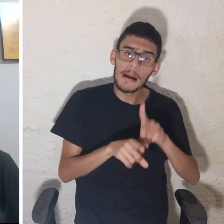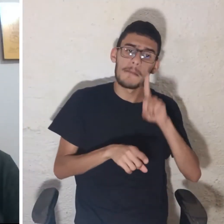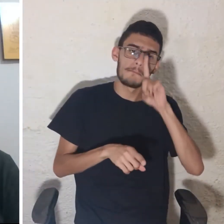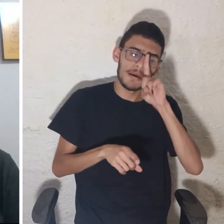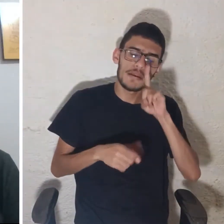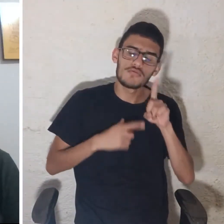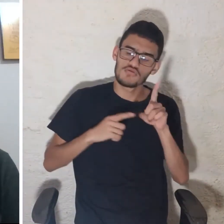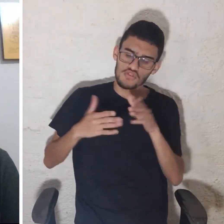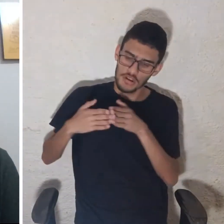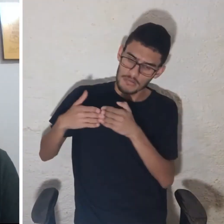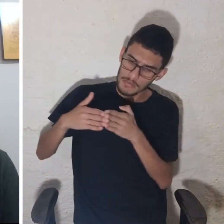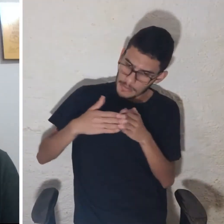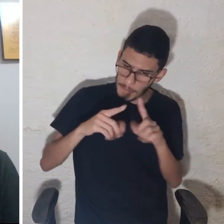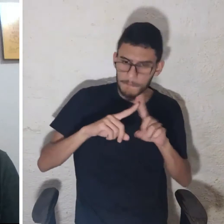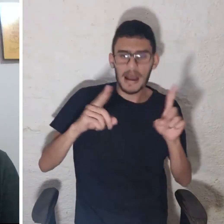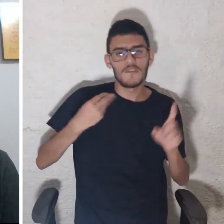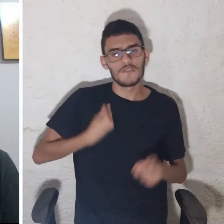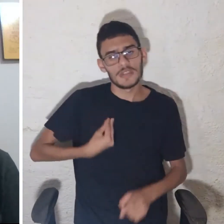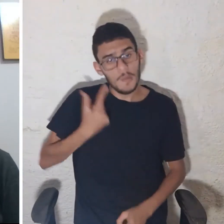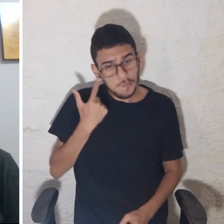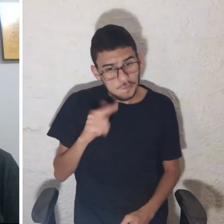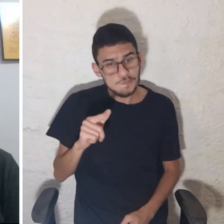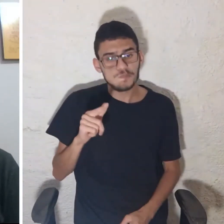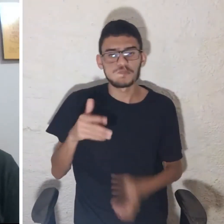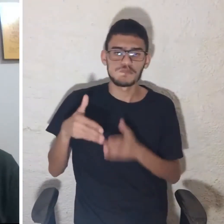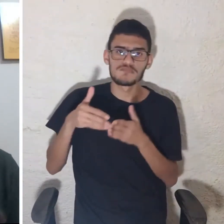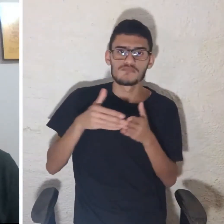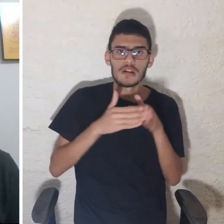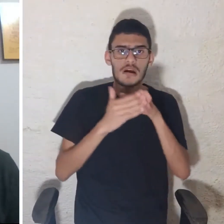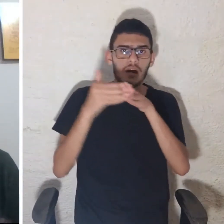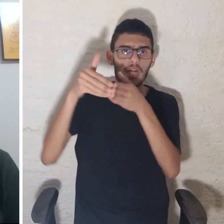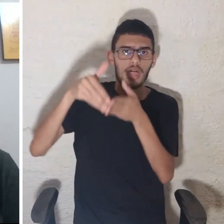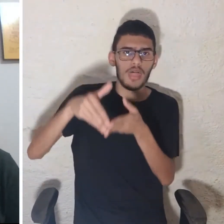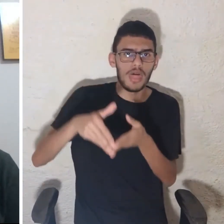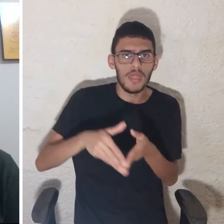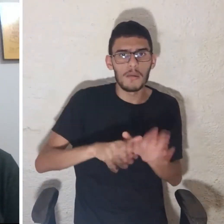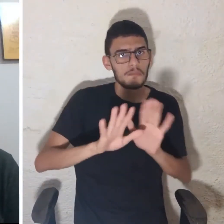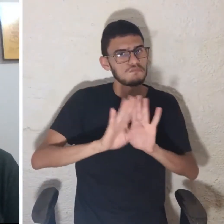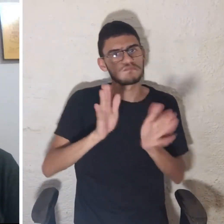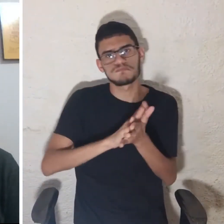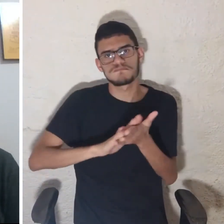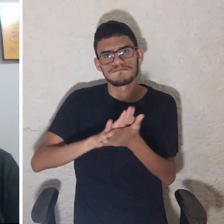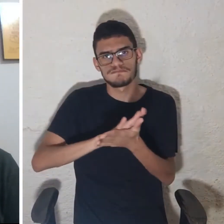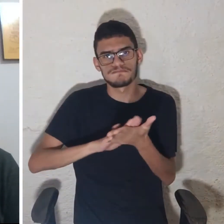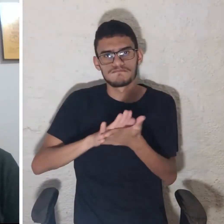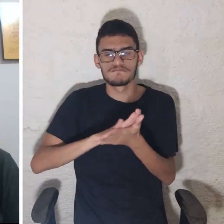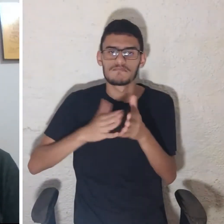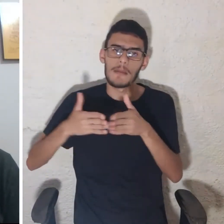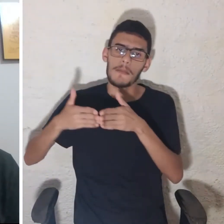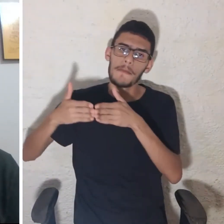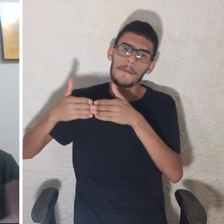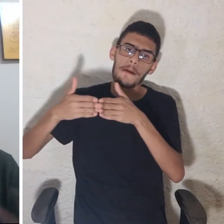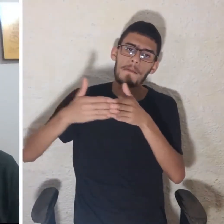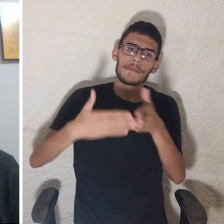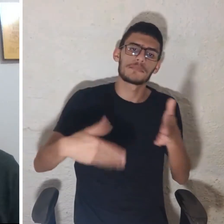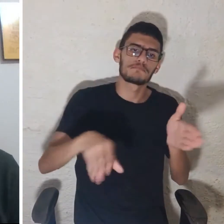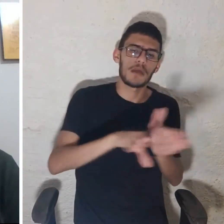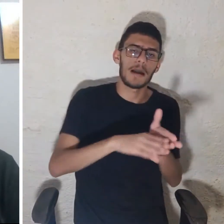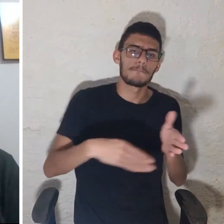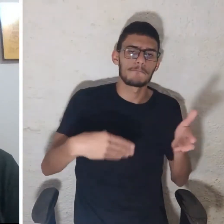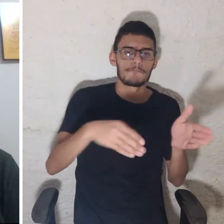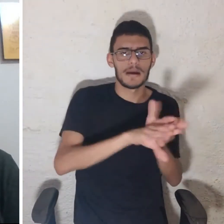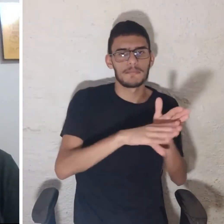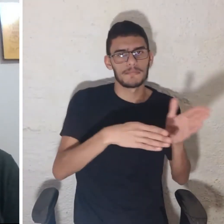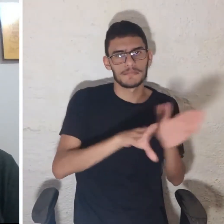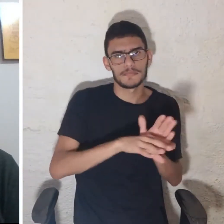própria viagem, conseguiu sobreviver à própria viagem, não houve nenhum naufrágio, né? E aí os navios com o rei e com os nobres chegaram